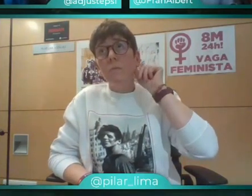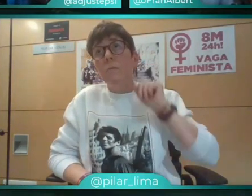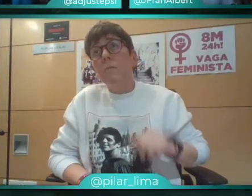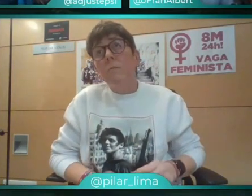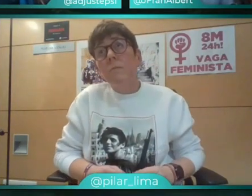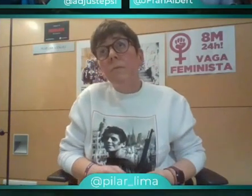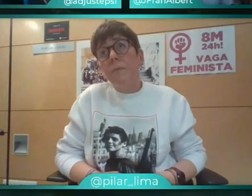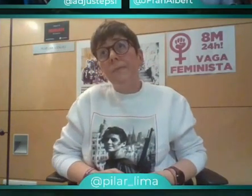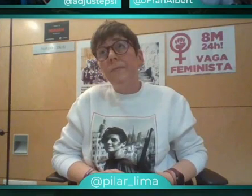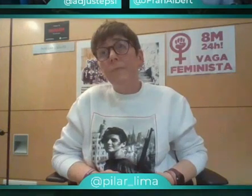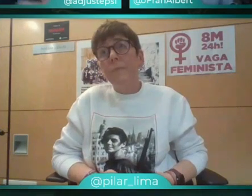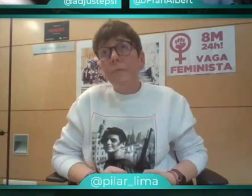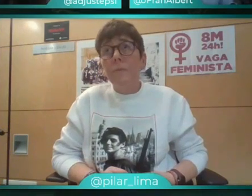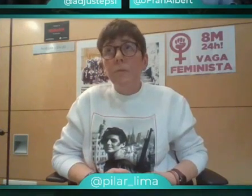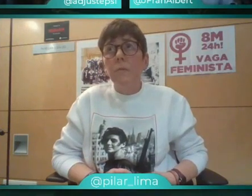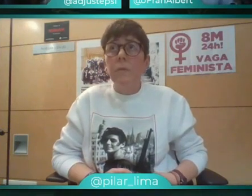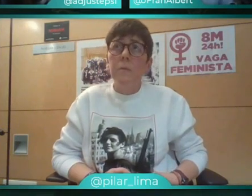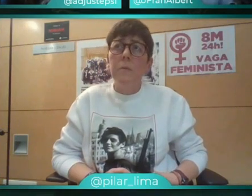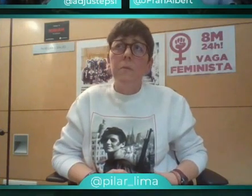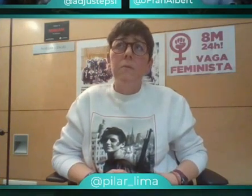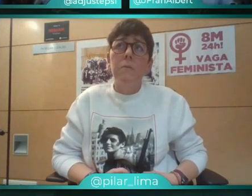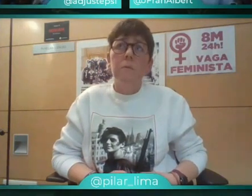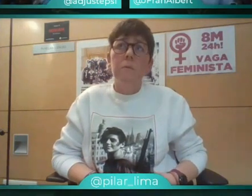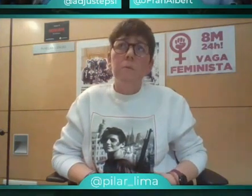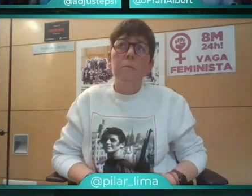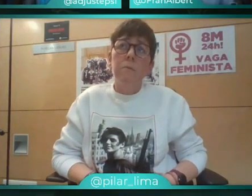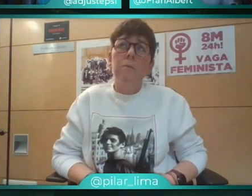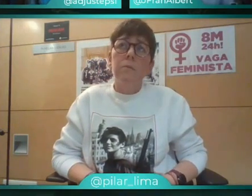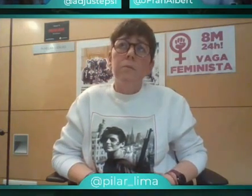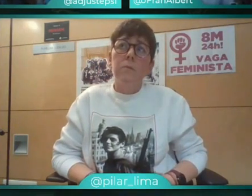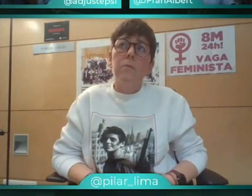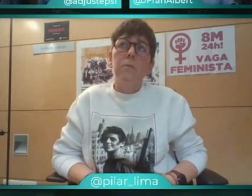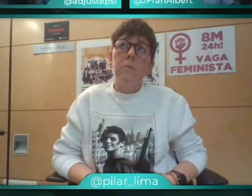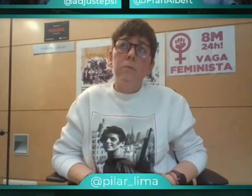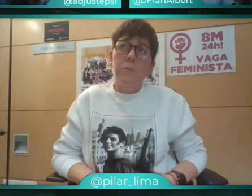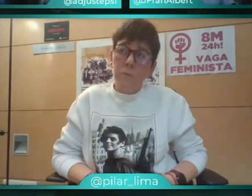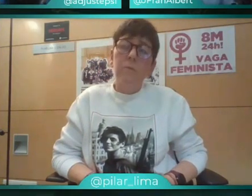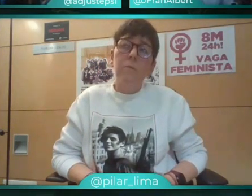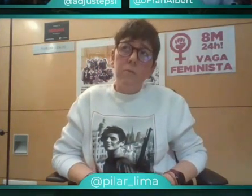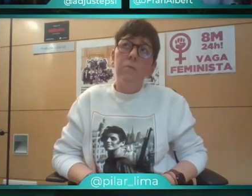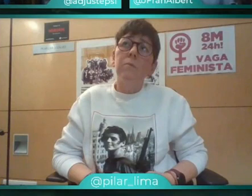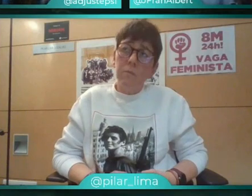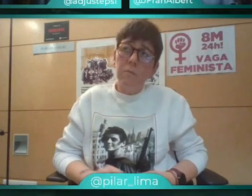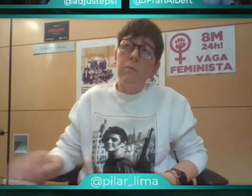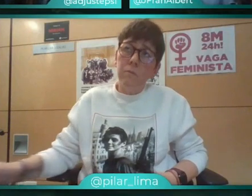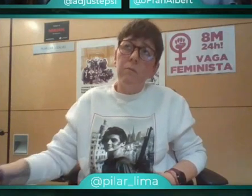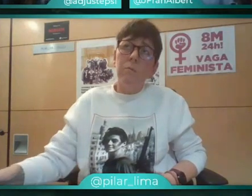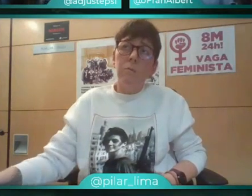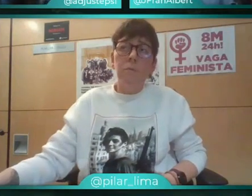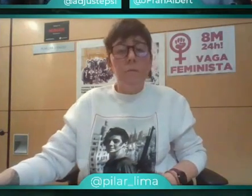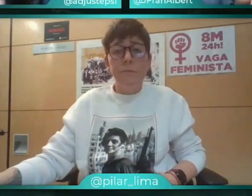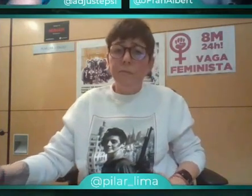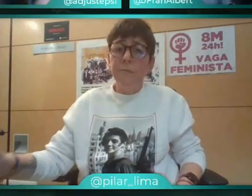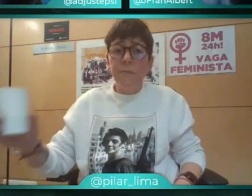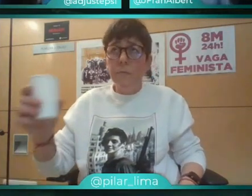final como una excusa para seguir acosando insultando maltratando Y por supuesto haciendo frente a un movimiento con ese movimiento feminista